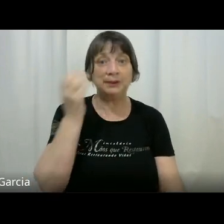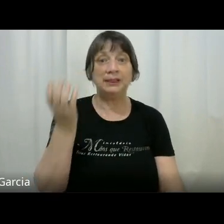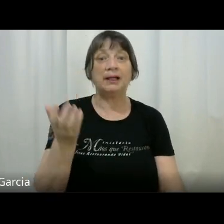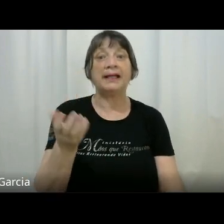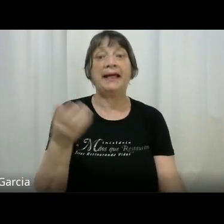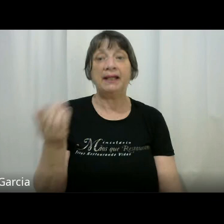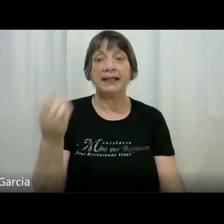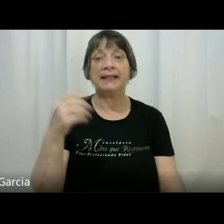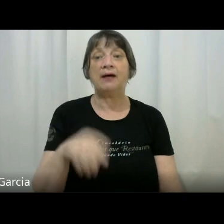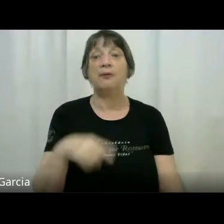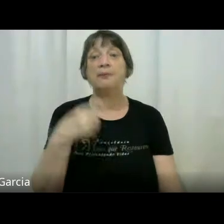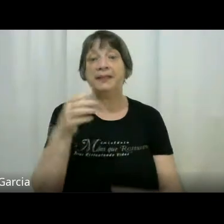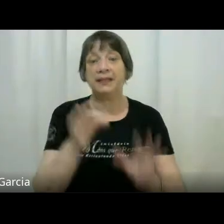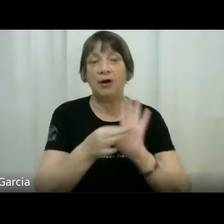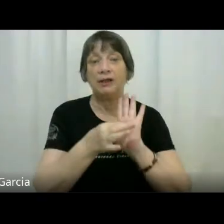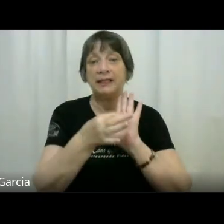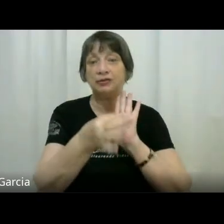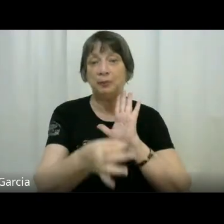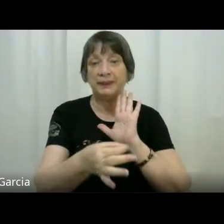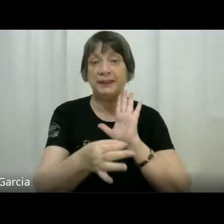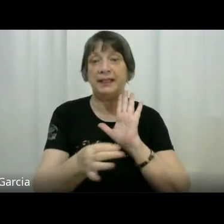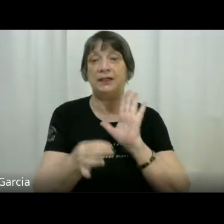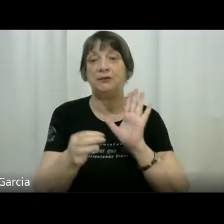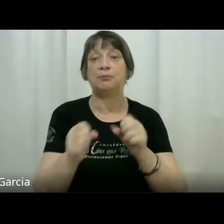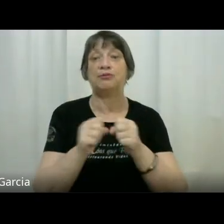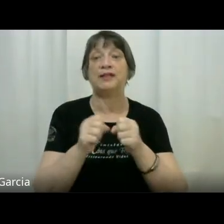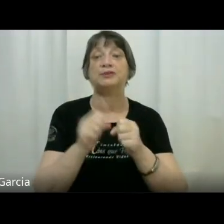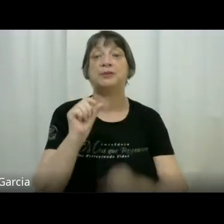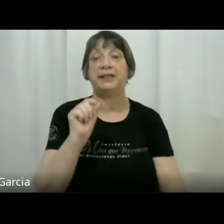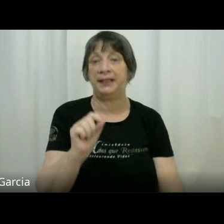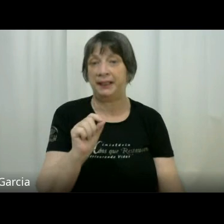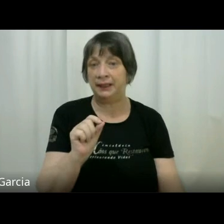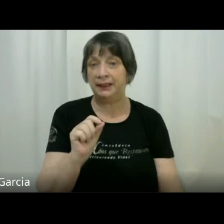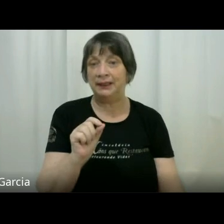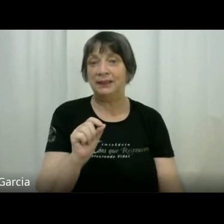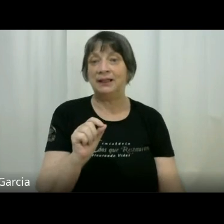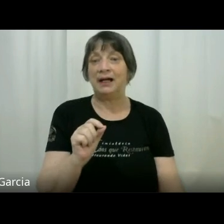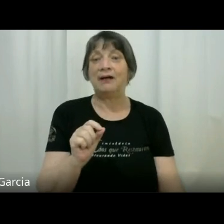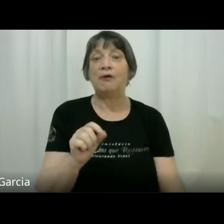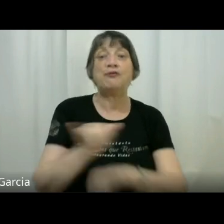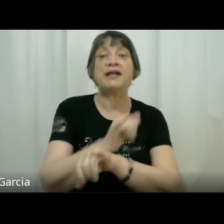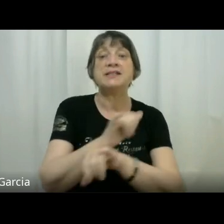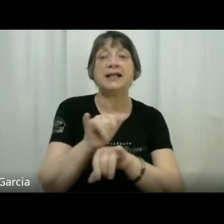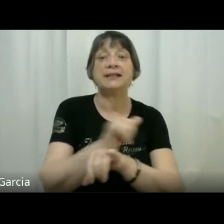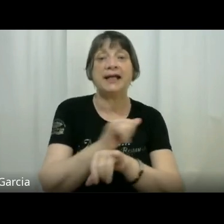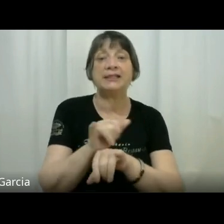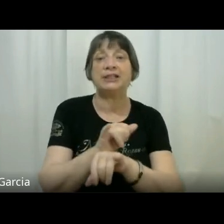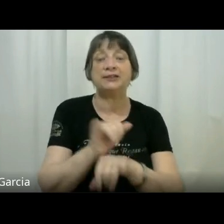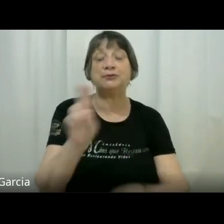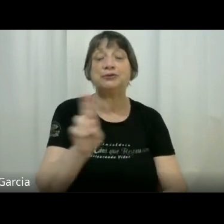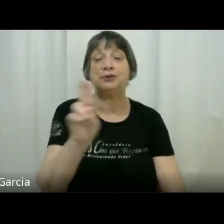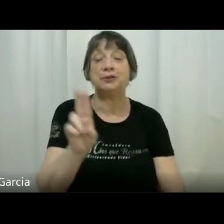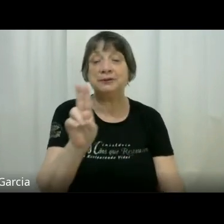tentou, quer dar opinião, dar sua opinião, fez o quê? Qual foi a